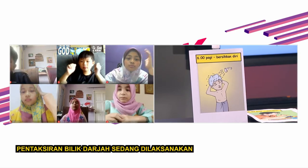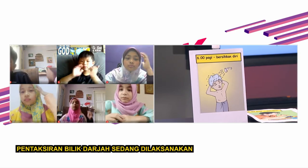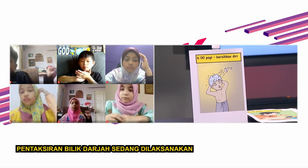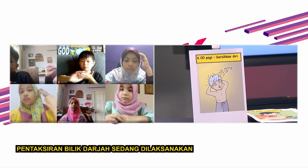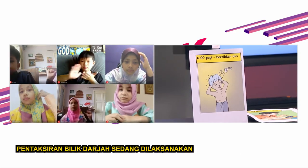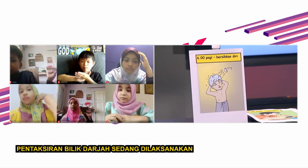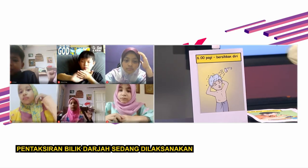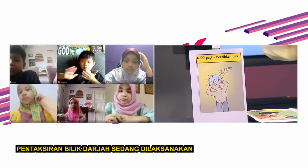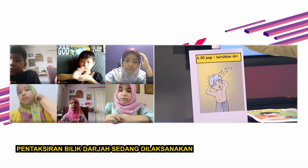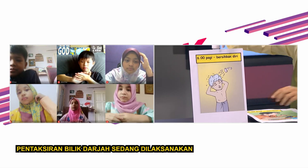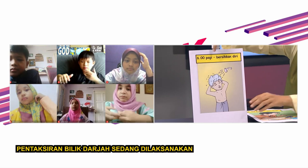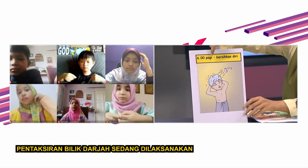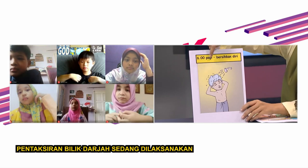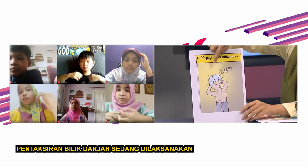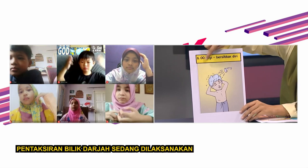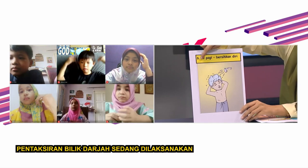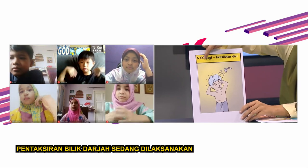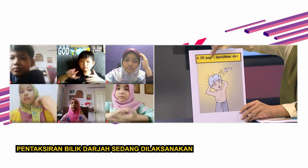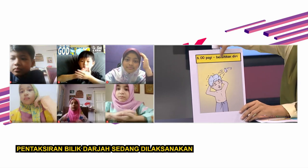Mandi bukan. Baca ni. Baca.